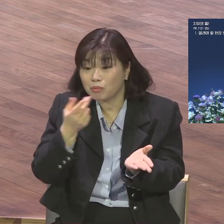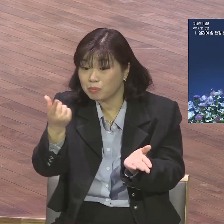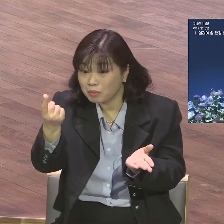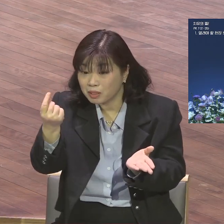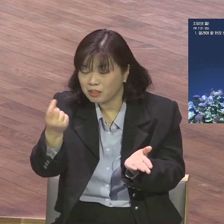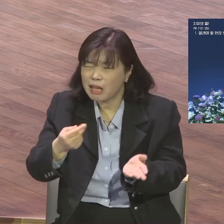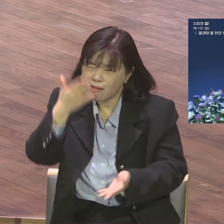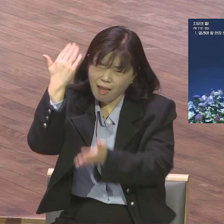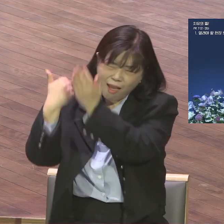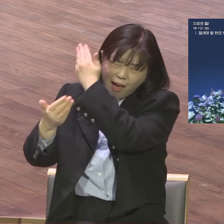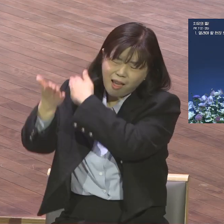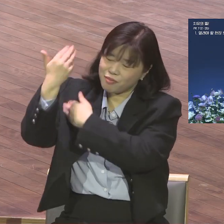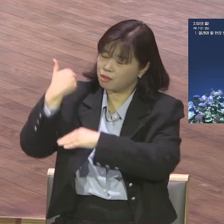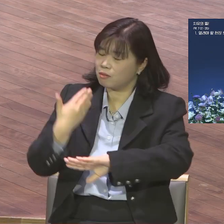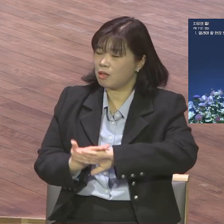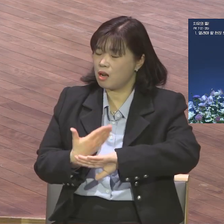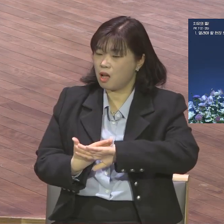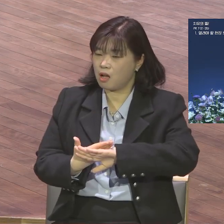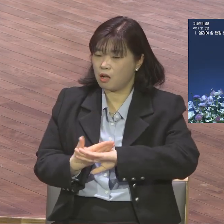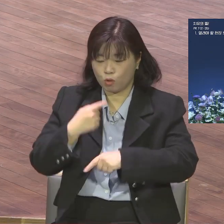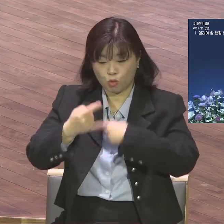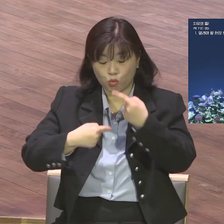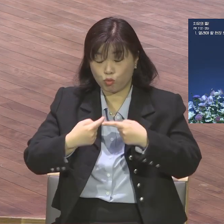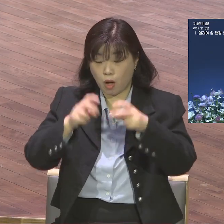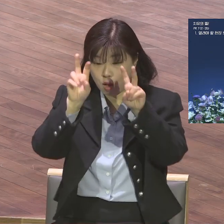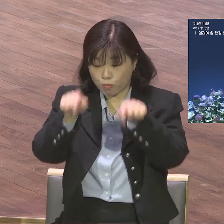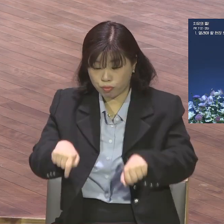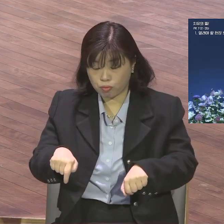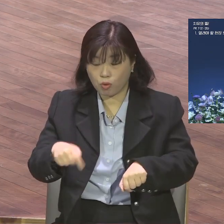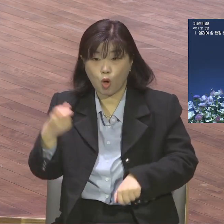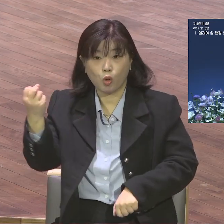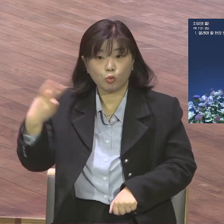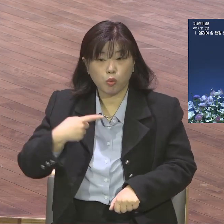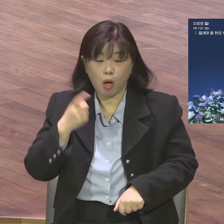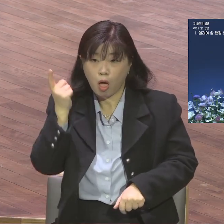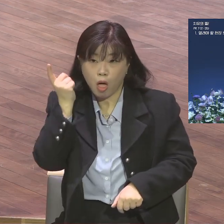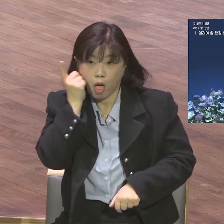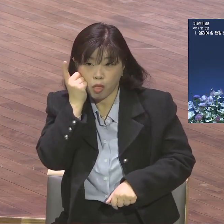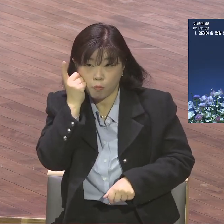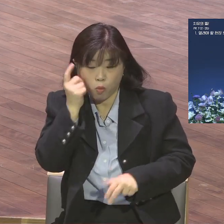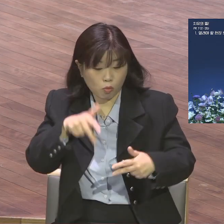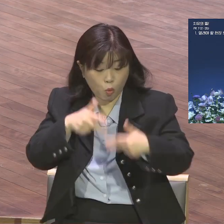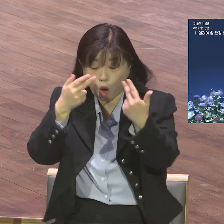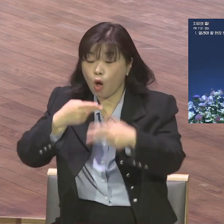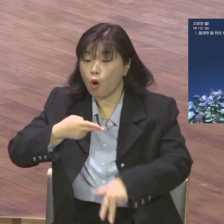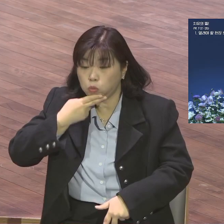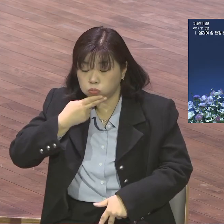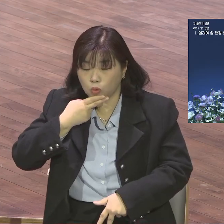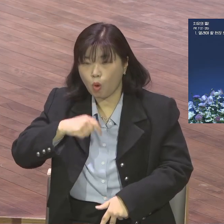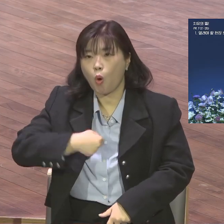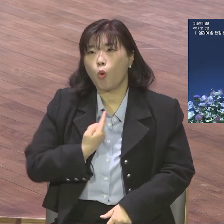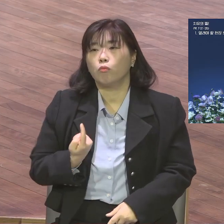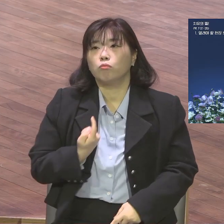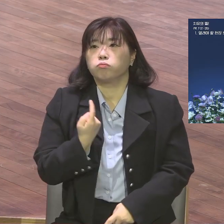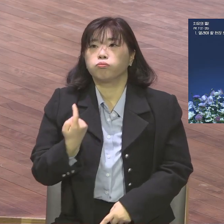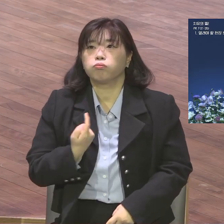영상도 없어 아무것도 할 수 없는 자기 스스로 자기 혼자 닫혀버린 어두움에